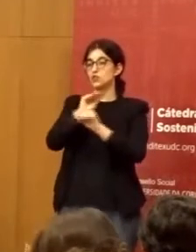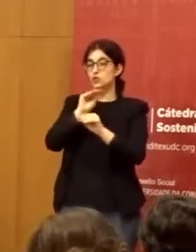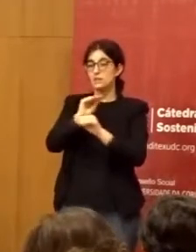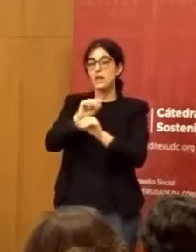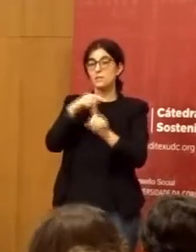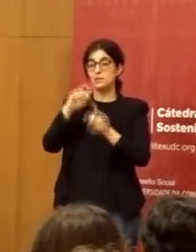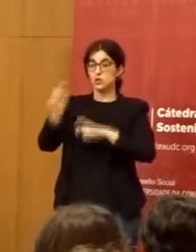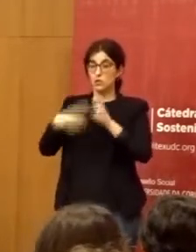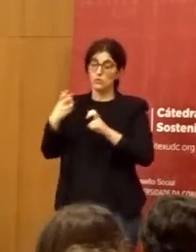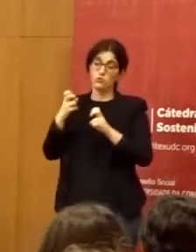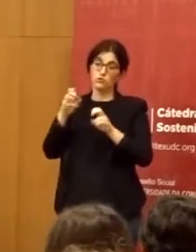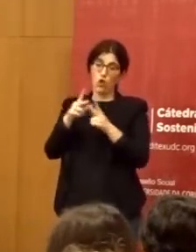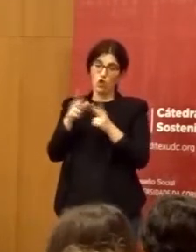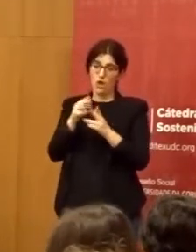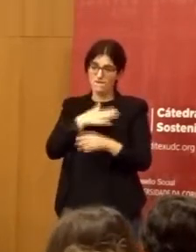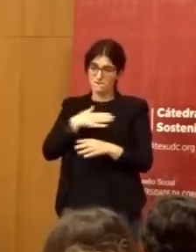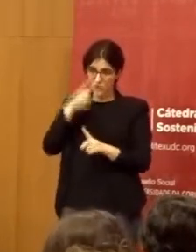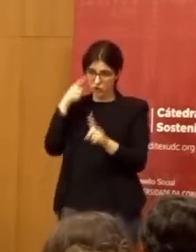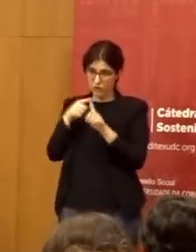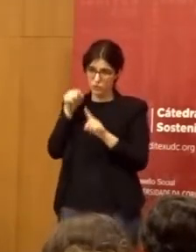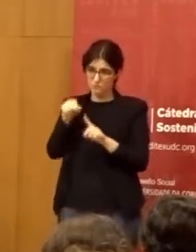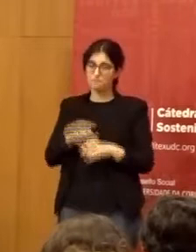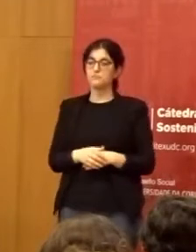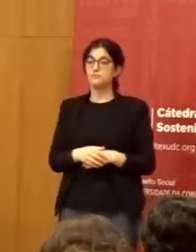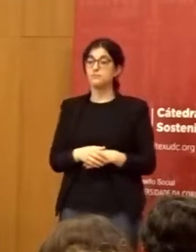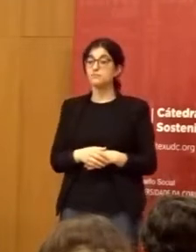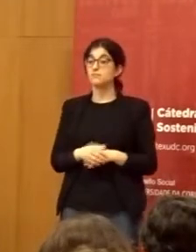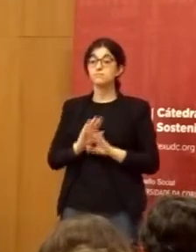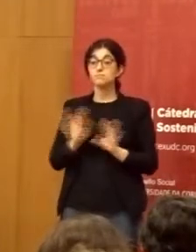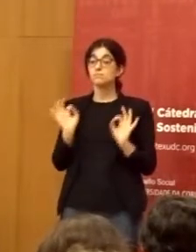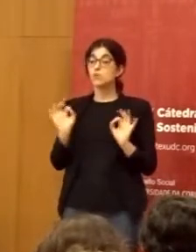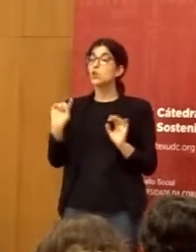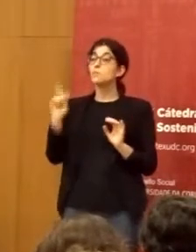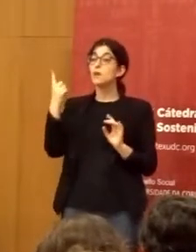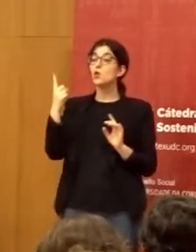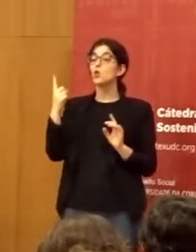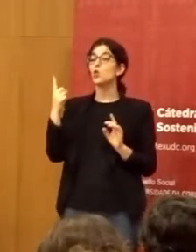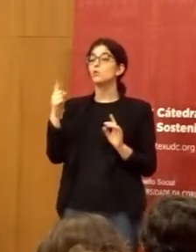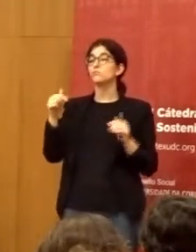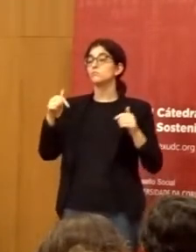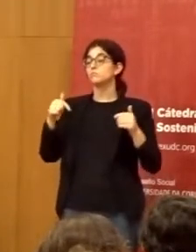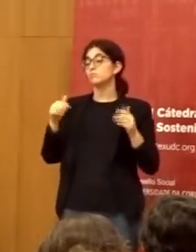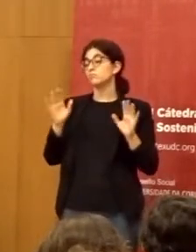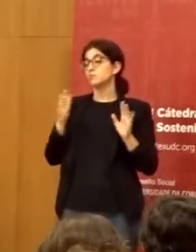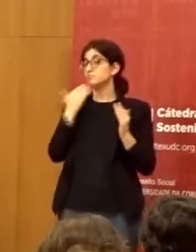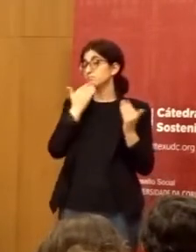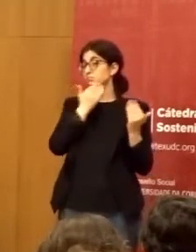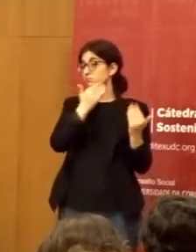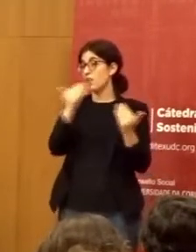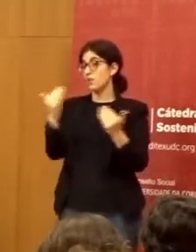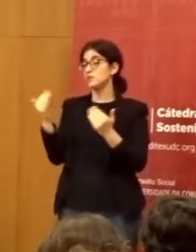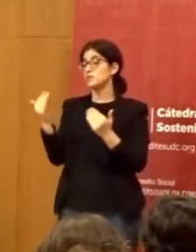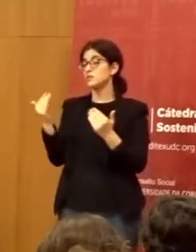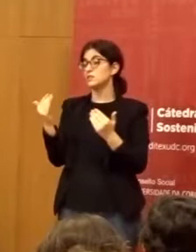innovación social. Dicho esto, yo lo primero que quiero hacer hoy es agradecer la presencia